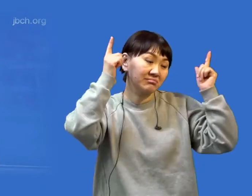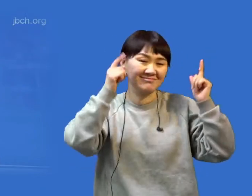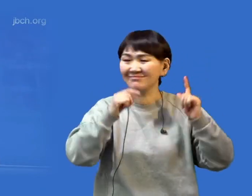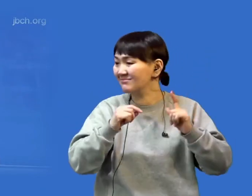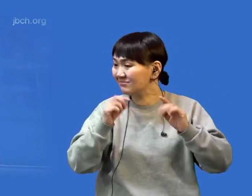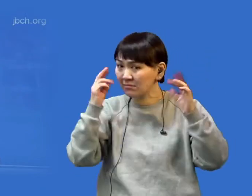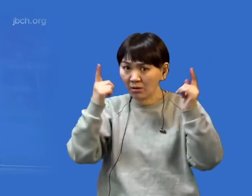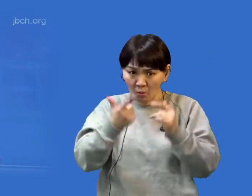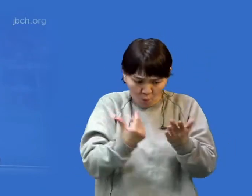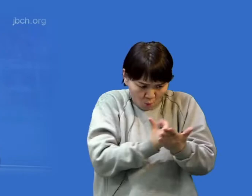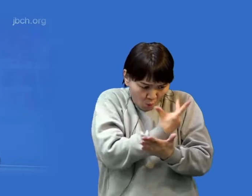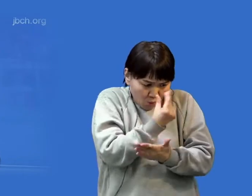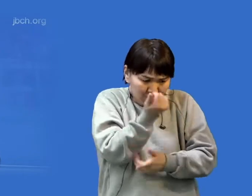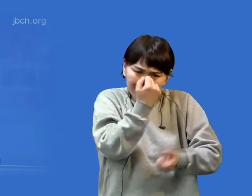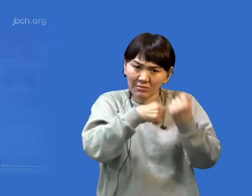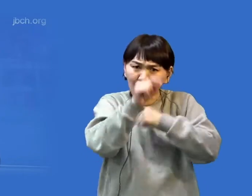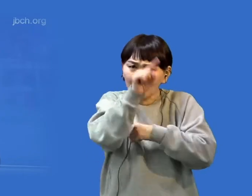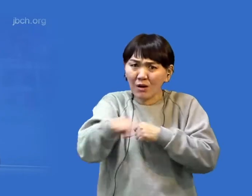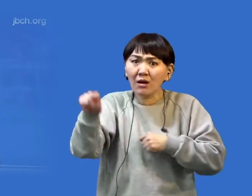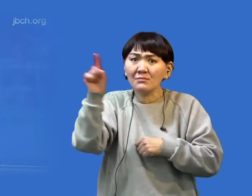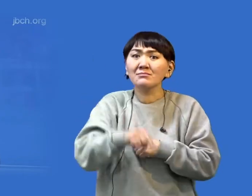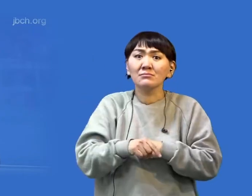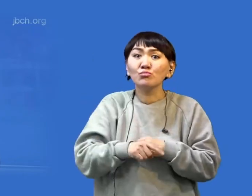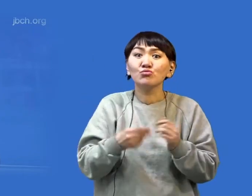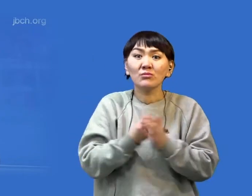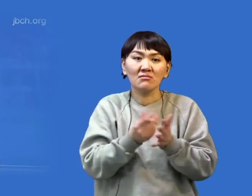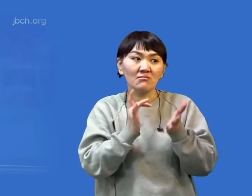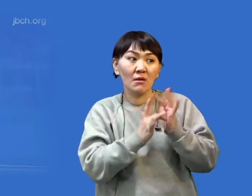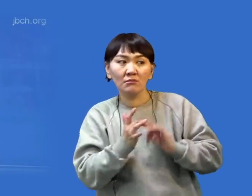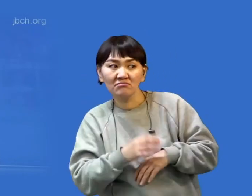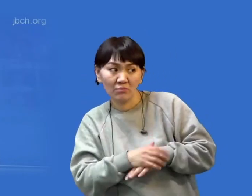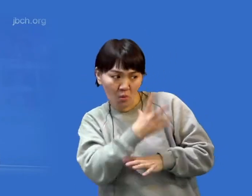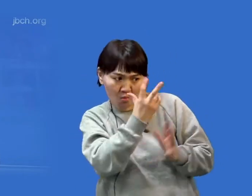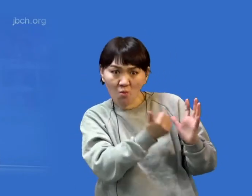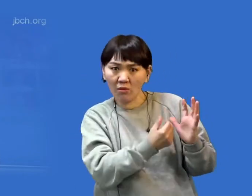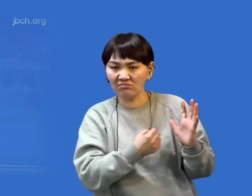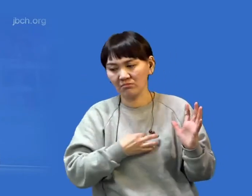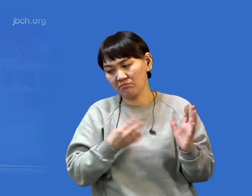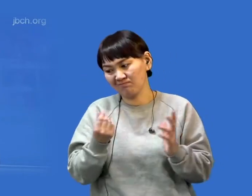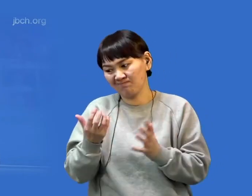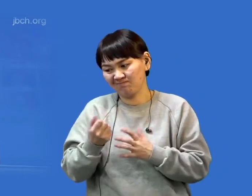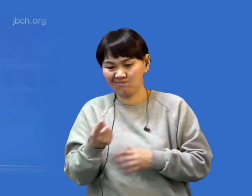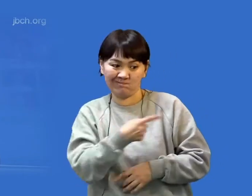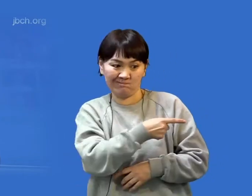зарж болохгүй гэсэн Есүсийг хүртэл зарж байгаатай адилхан шүү дээ үннийг зарна гэдэг чинь.